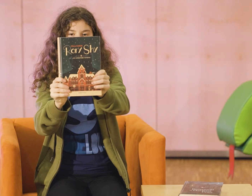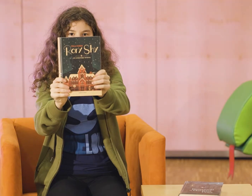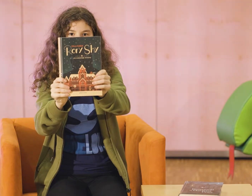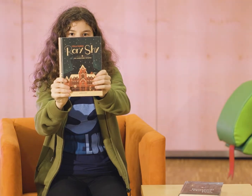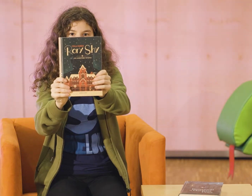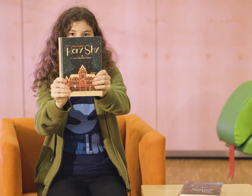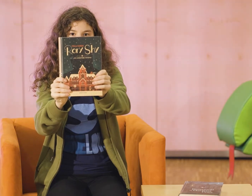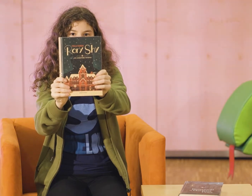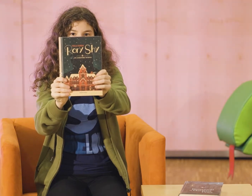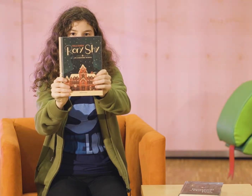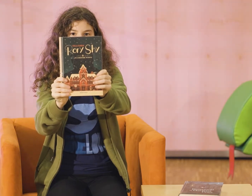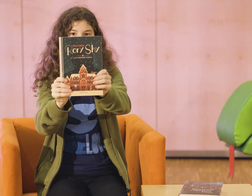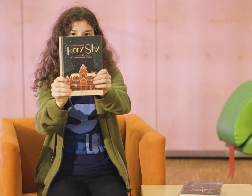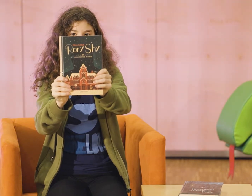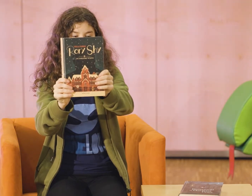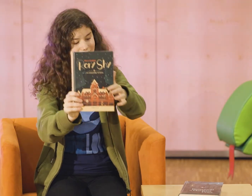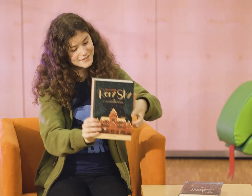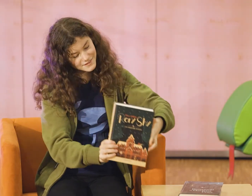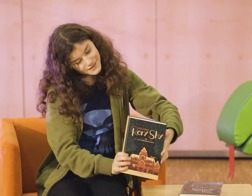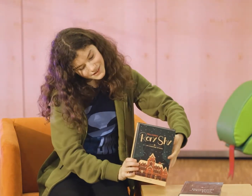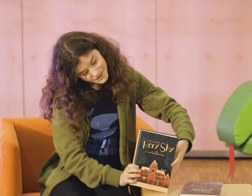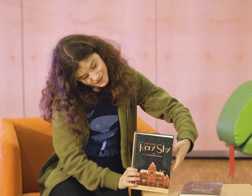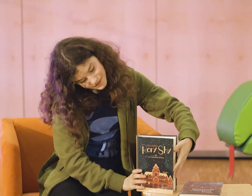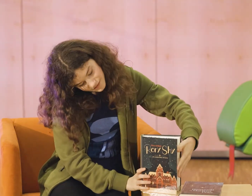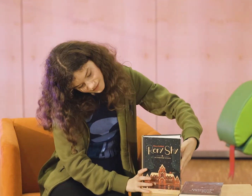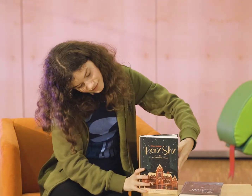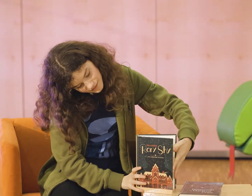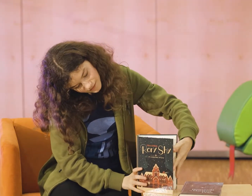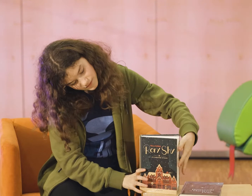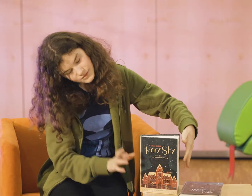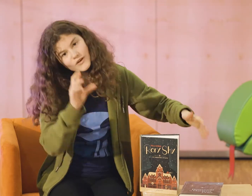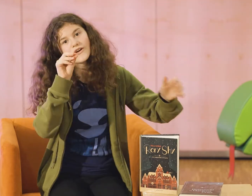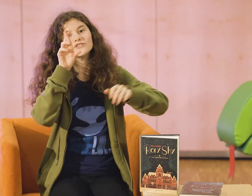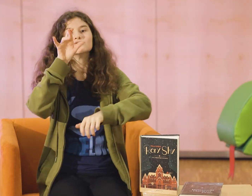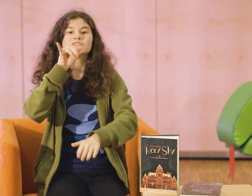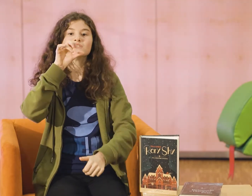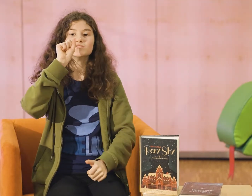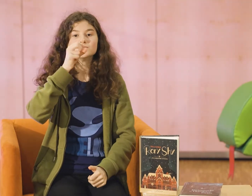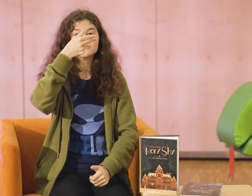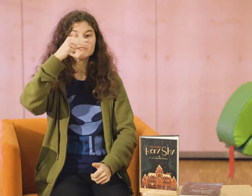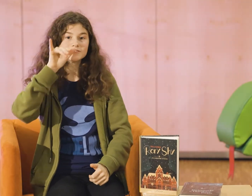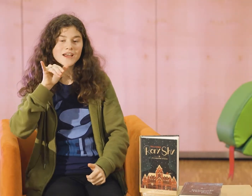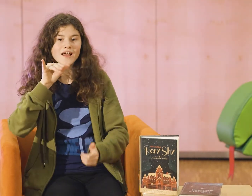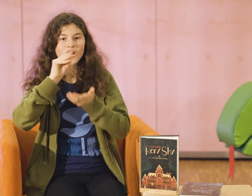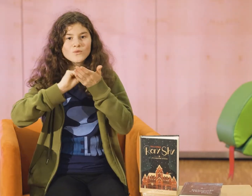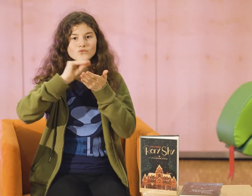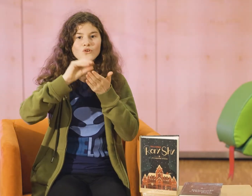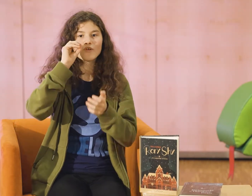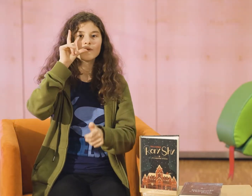von